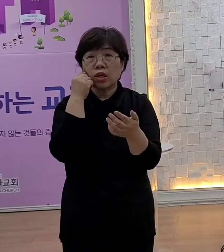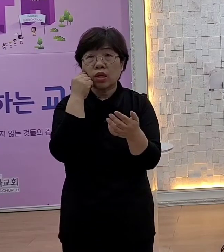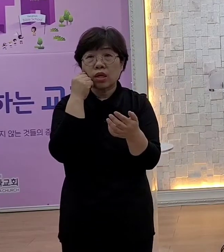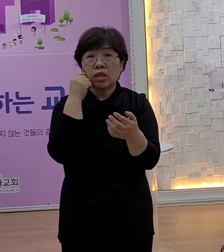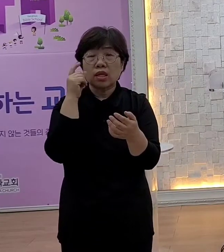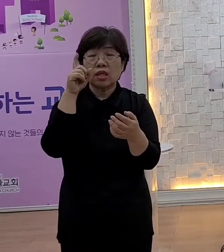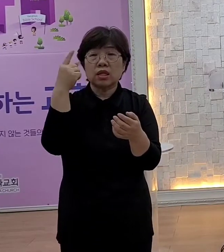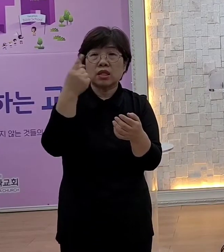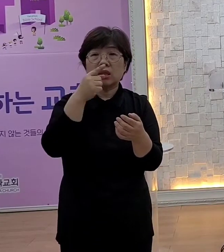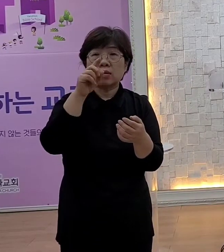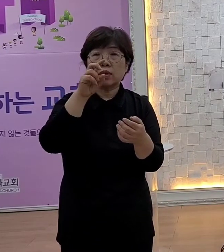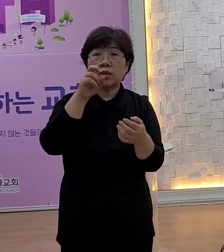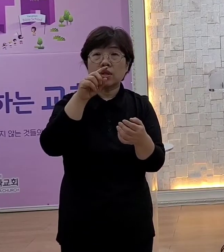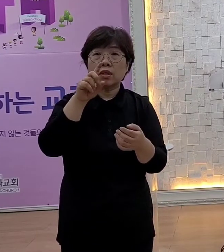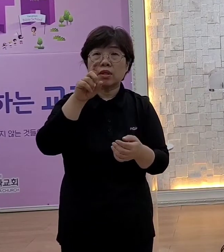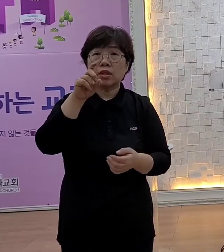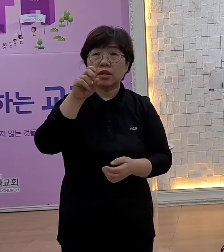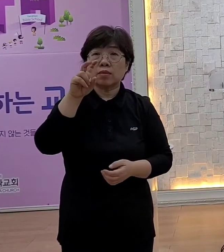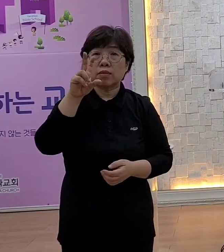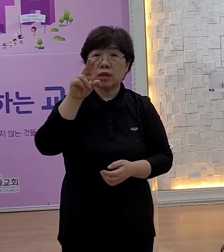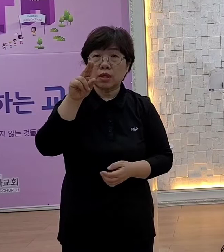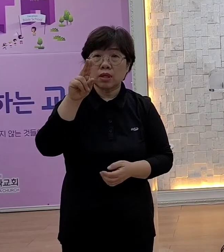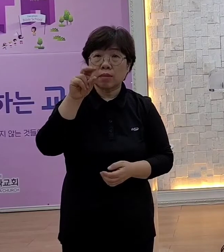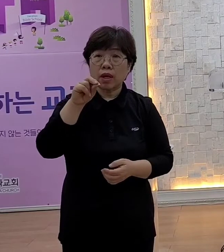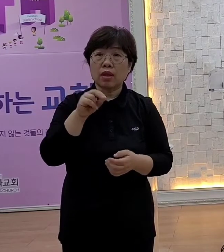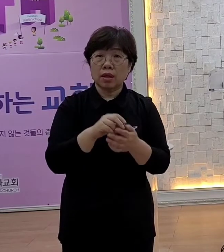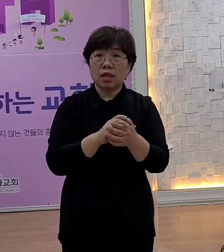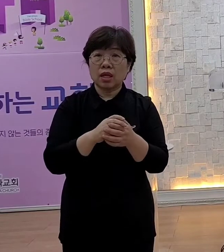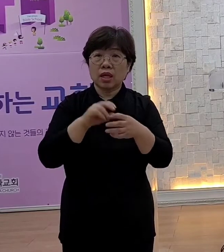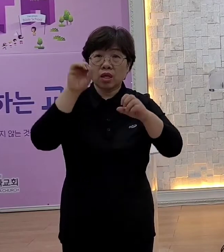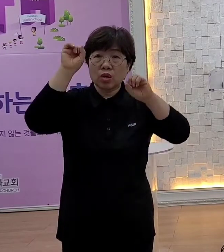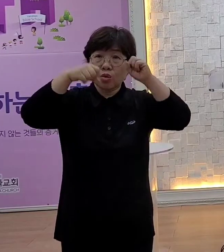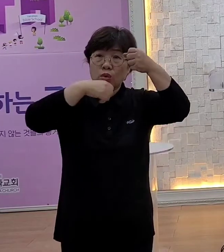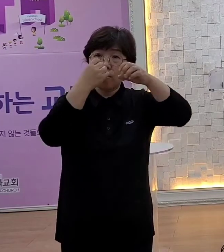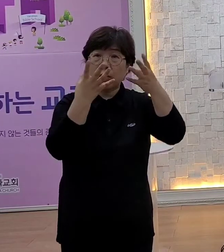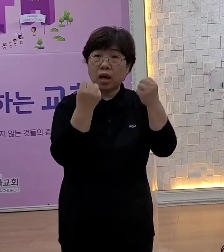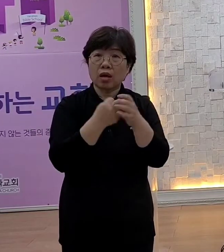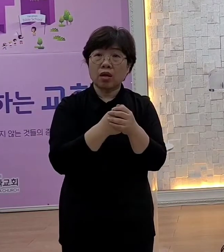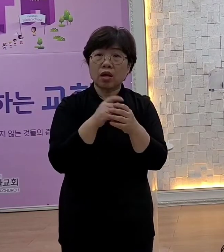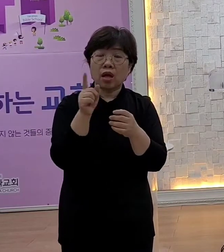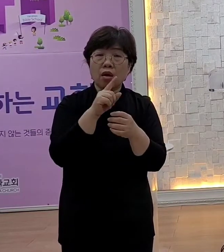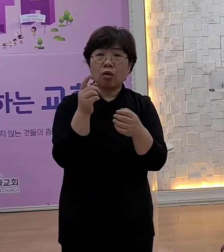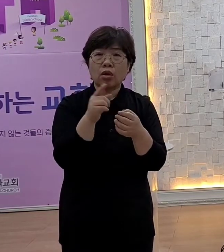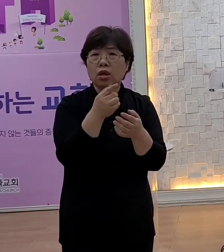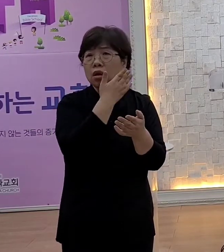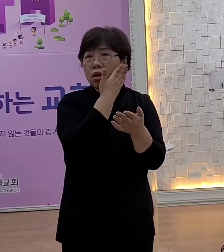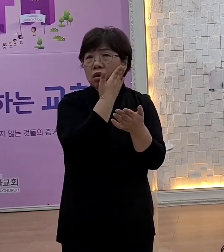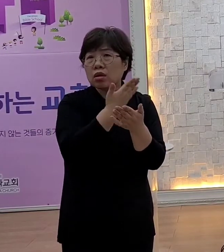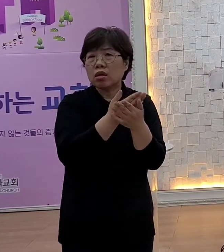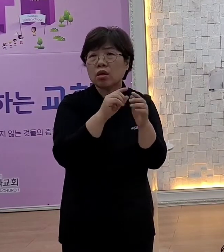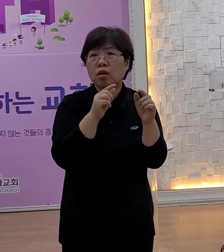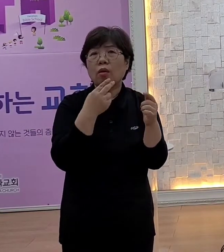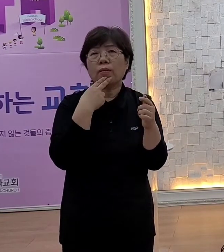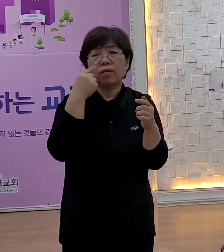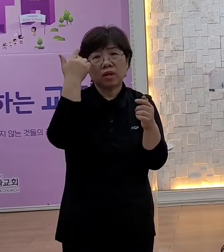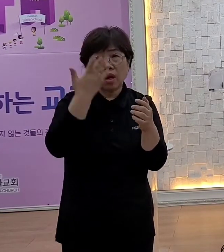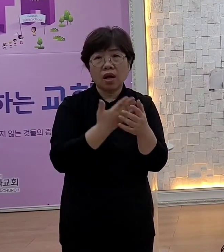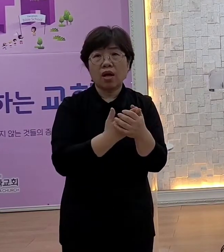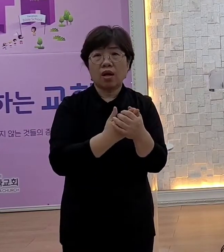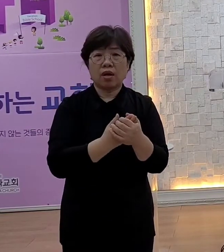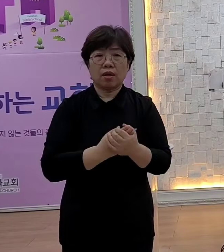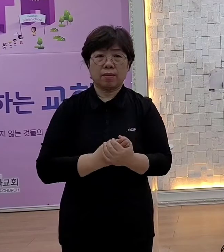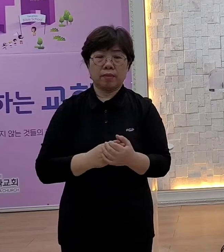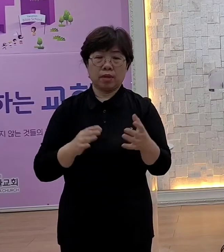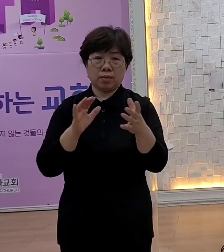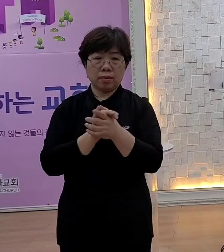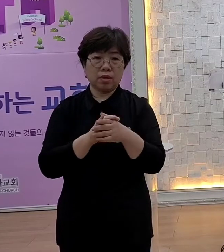분별하지 못하는 자가 12만여 명이요 가축도 많이 있나니 내가 어찌 아끼지 아니하겠느냐